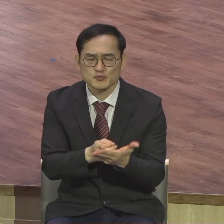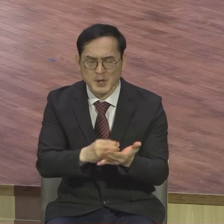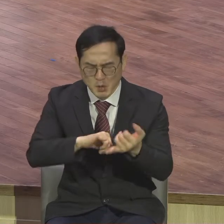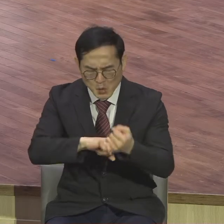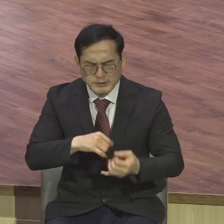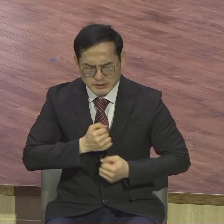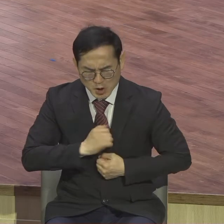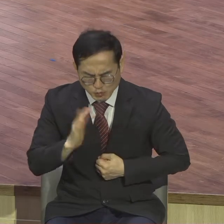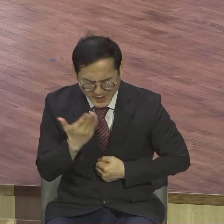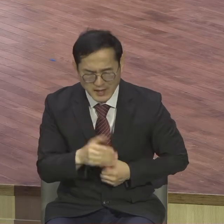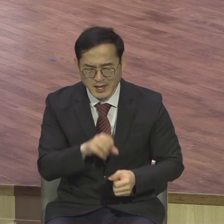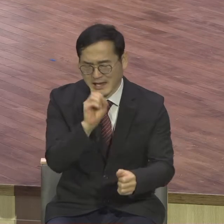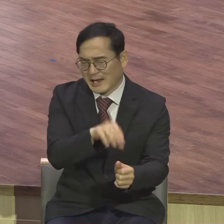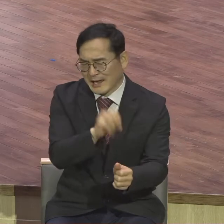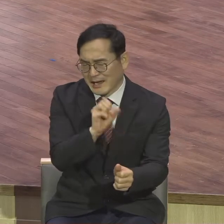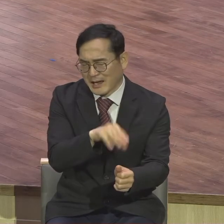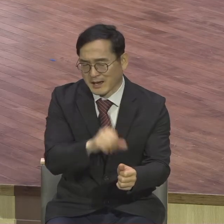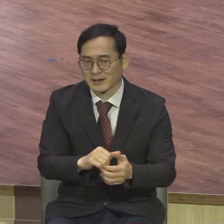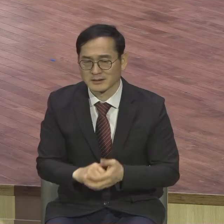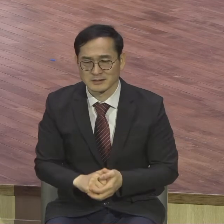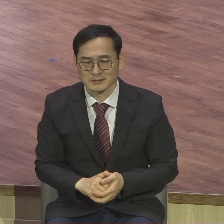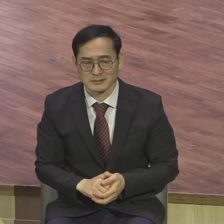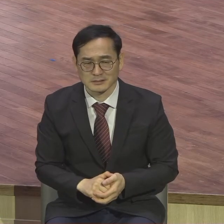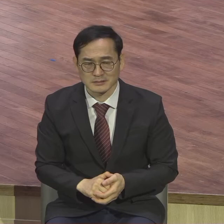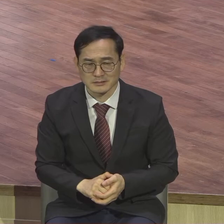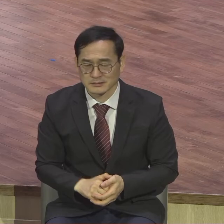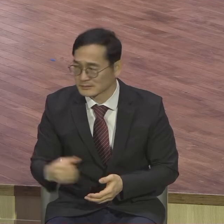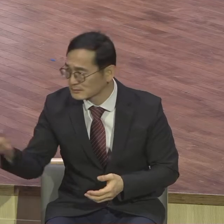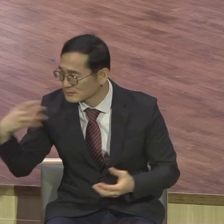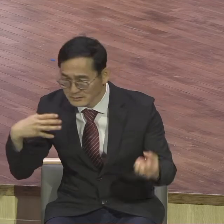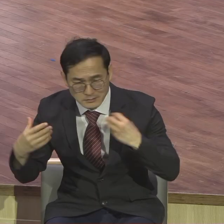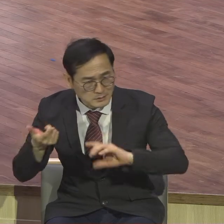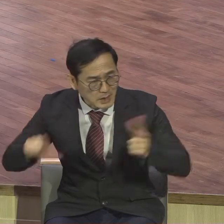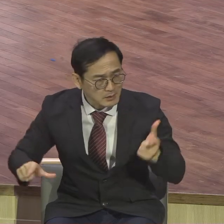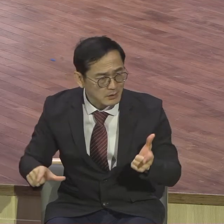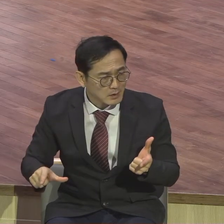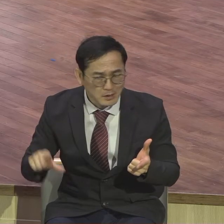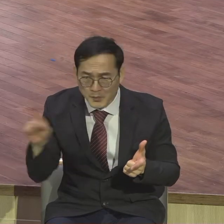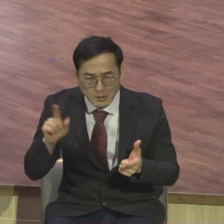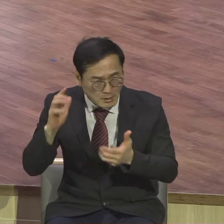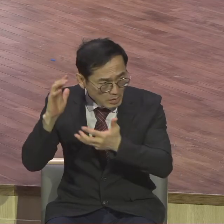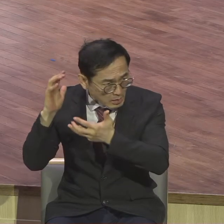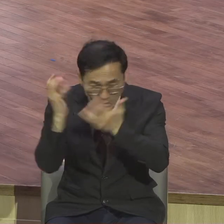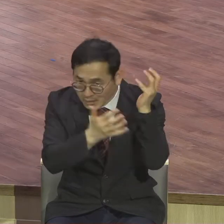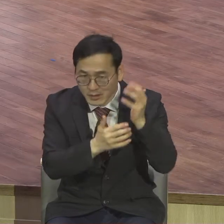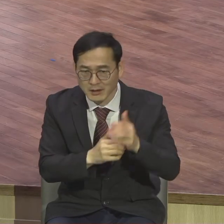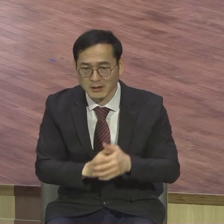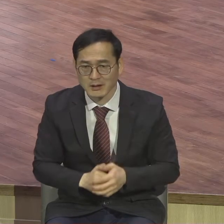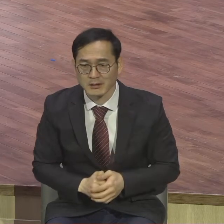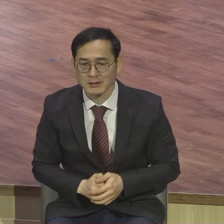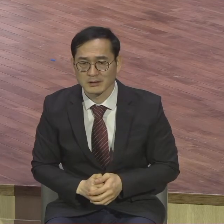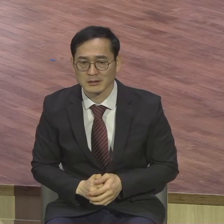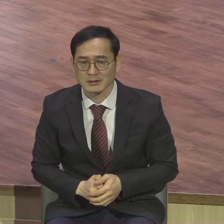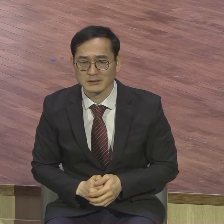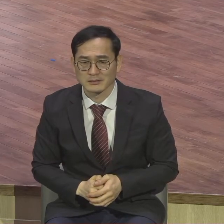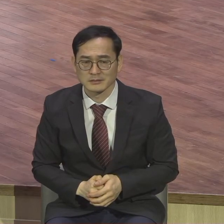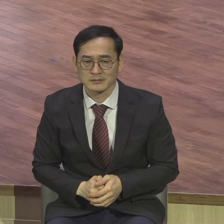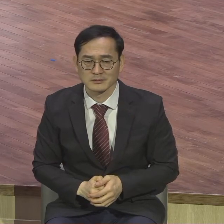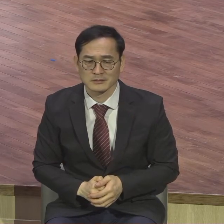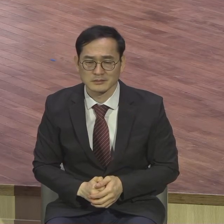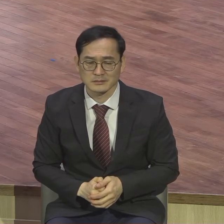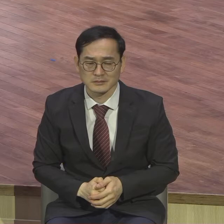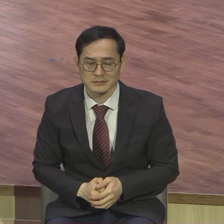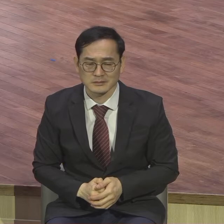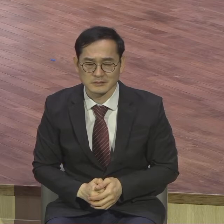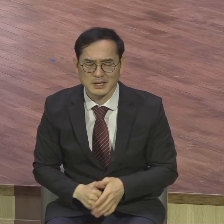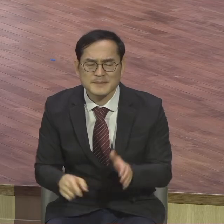들어와가지고 갈라디아의 성도들을 완전히 헷갈리게 만들고 미혹시킨 겁니다. 그래도 뭘 믿으면 구원받아